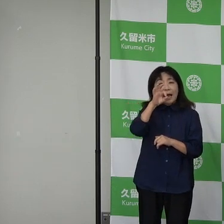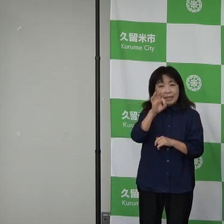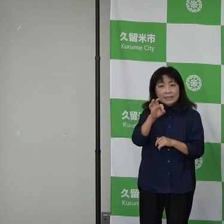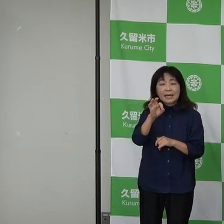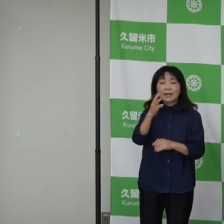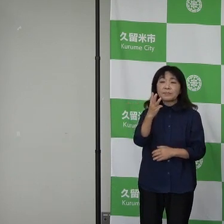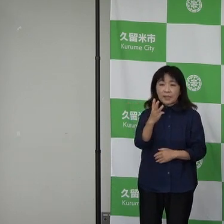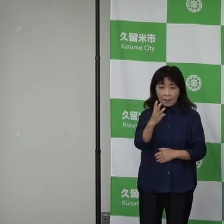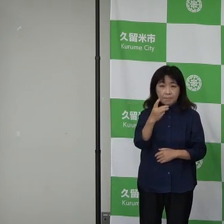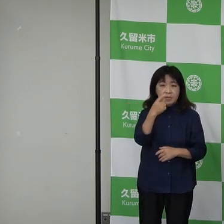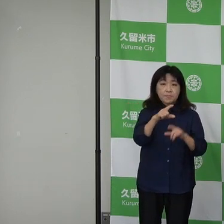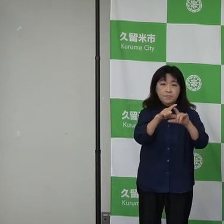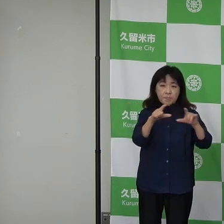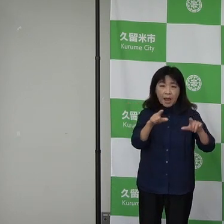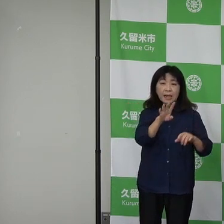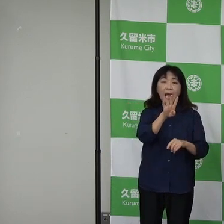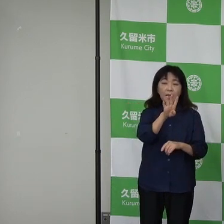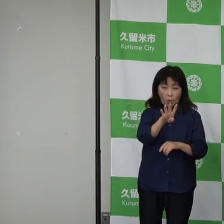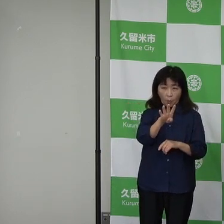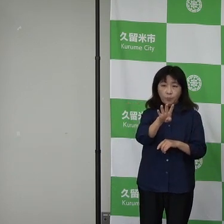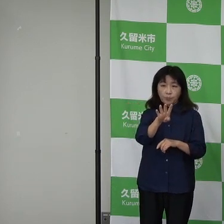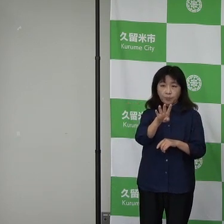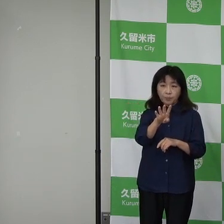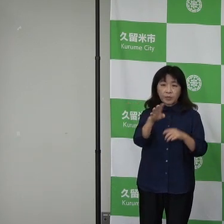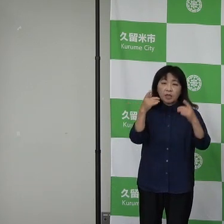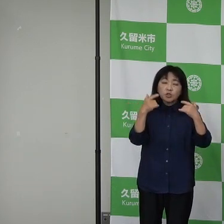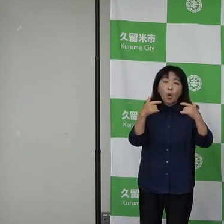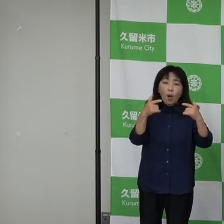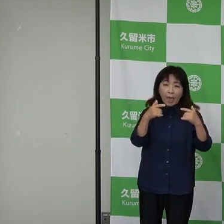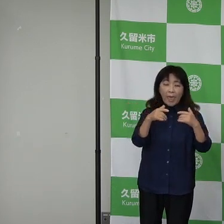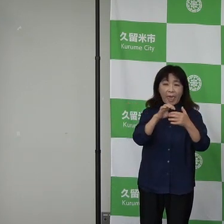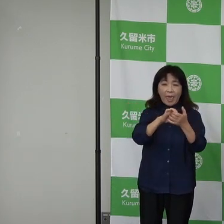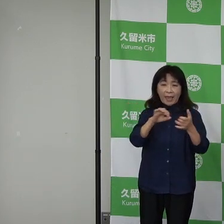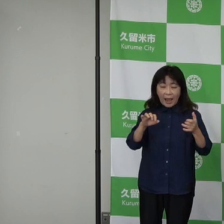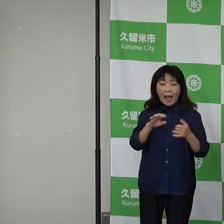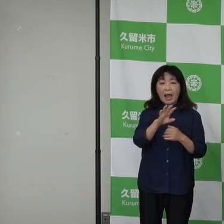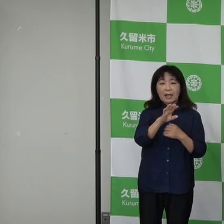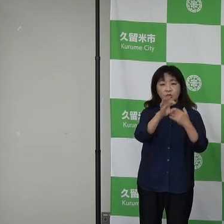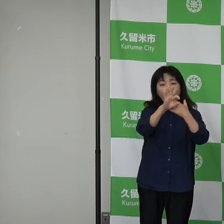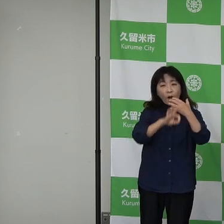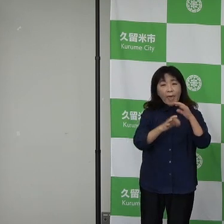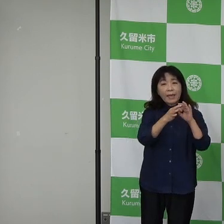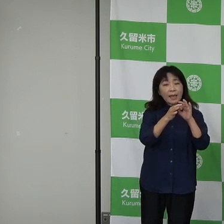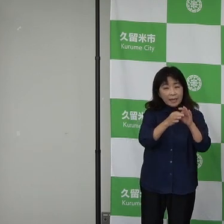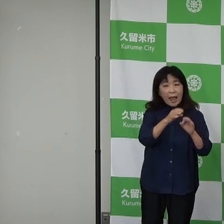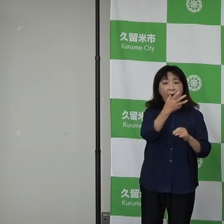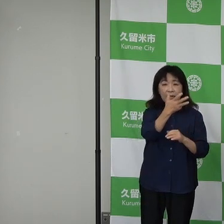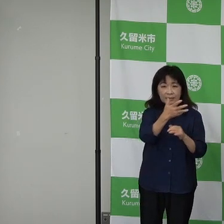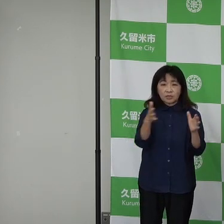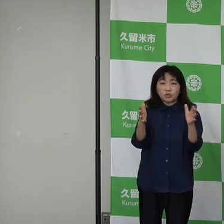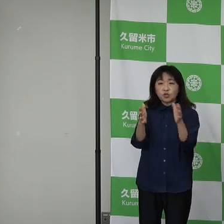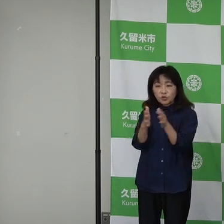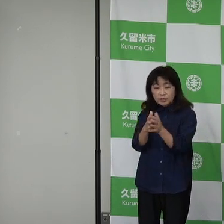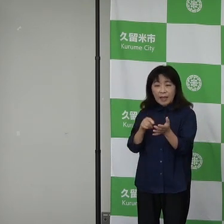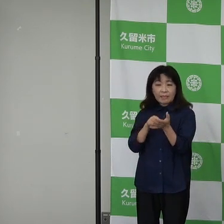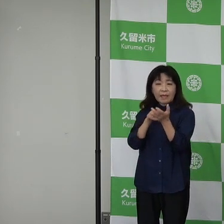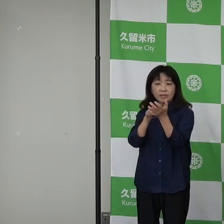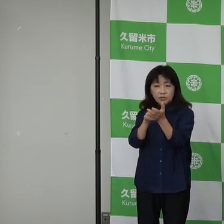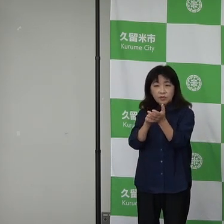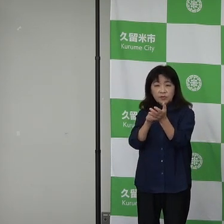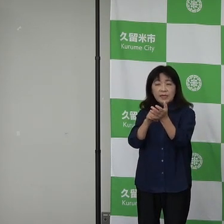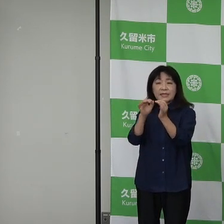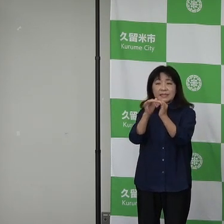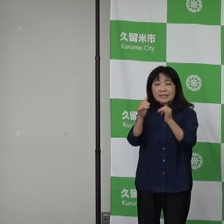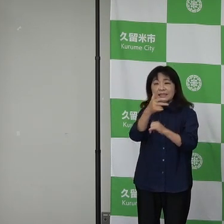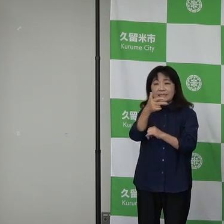件、一般議案が4件、条例議案が8件になります。なお追加提出分について人事